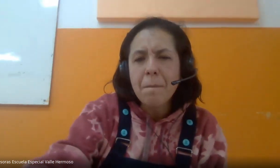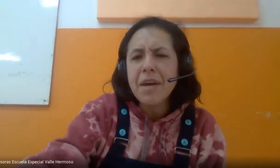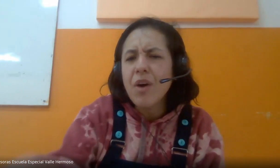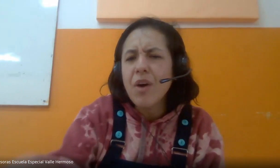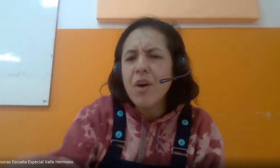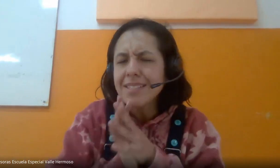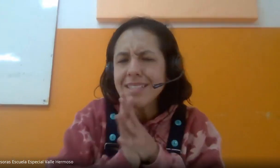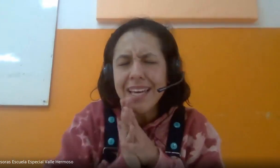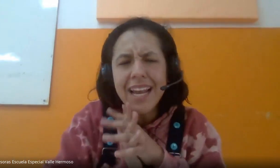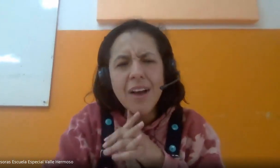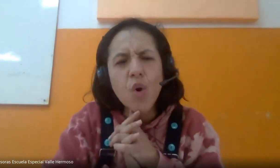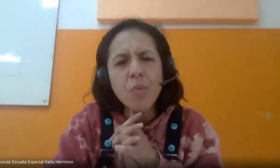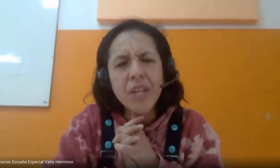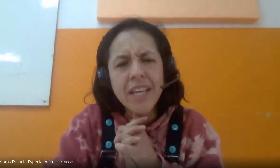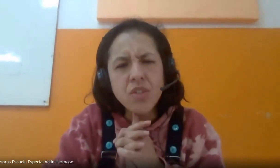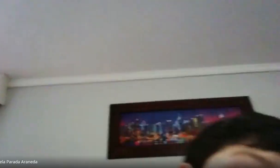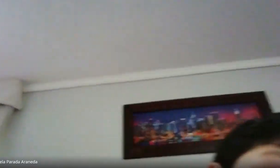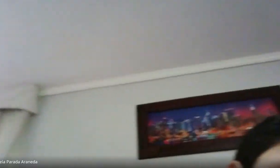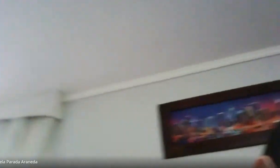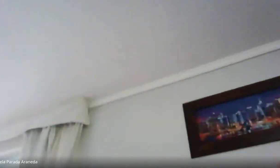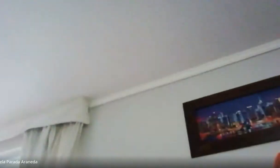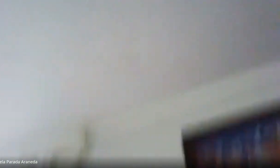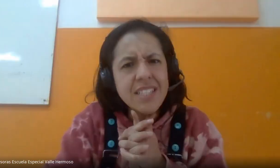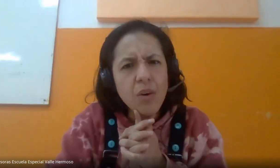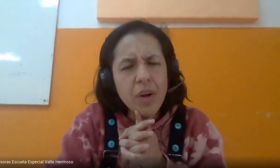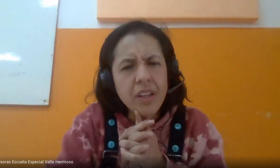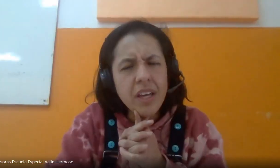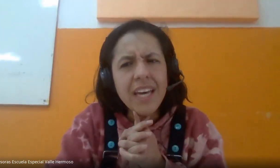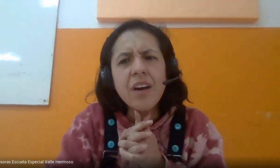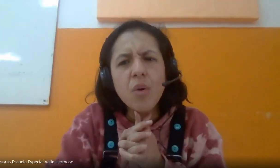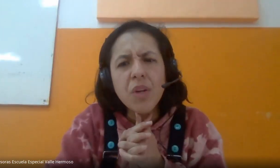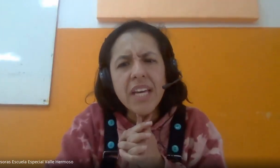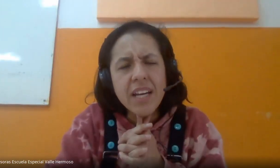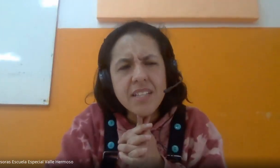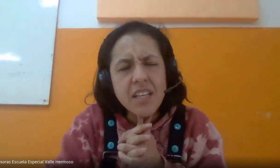Pero antes, ¿qué era la comunicación? A ver, ¿quién se acuerda? ¿Qué era comunicarse?